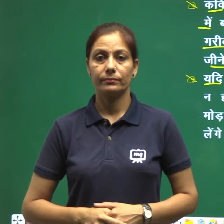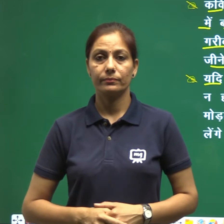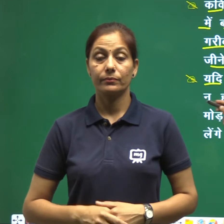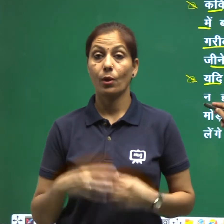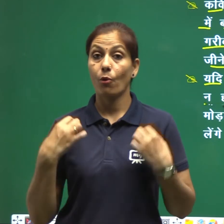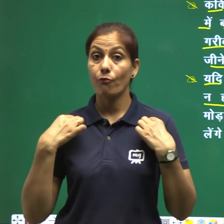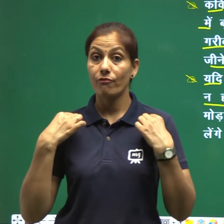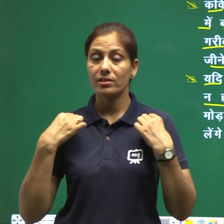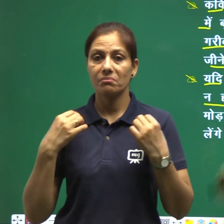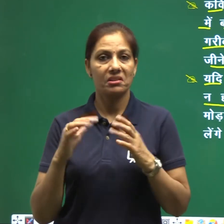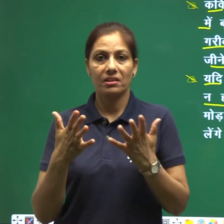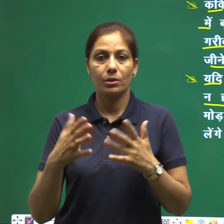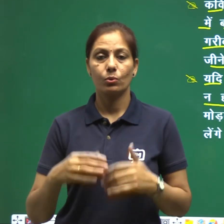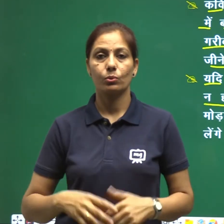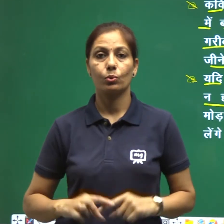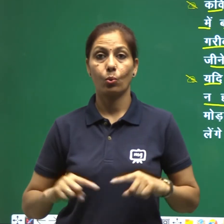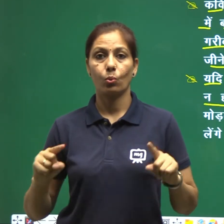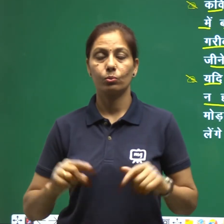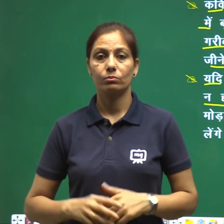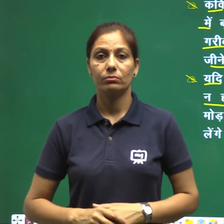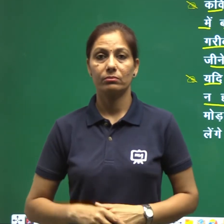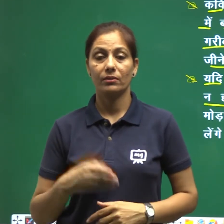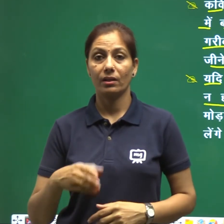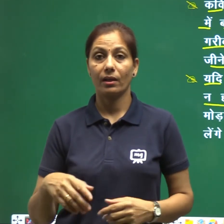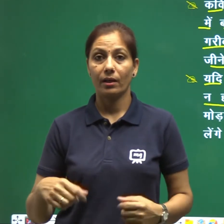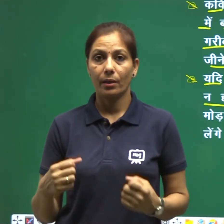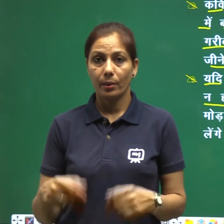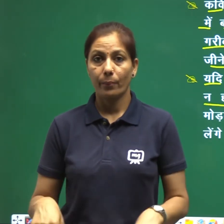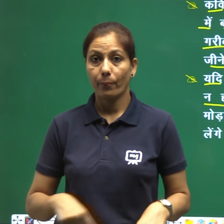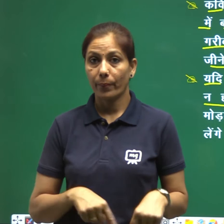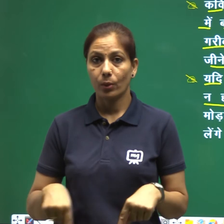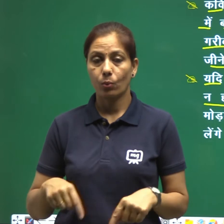वस्त्र भी न हो तो ये पैरों को मोड़कर